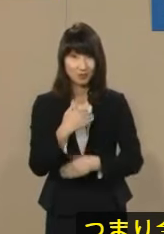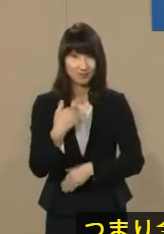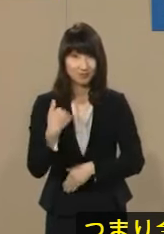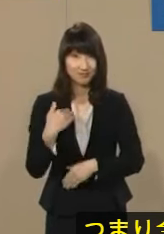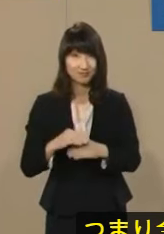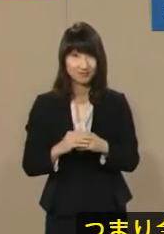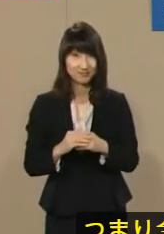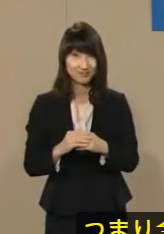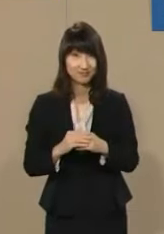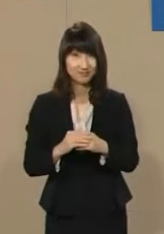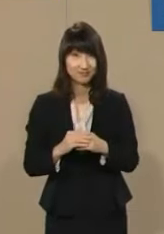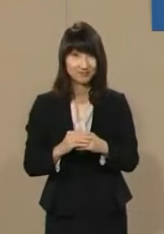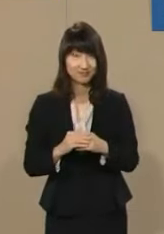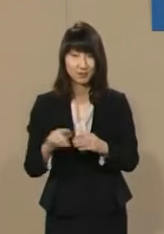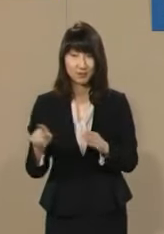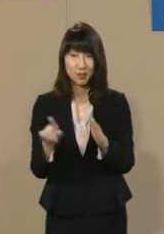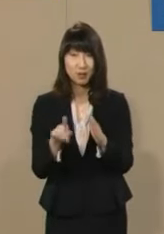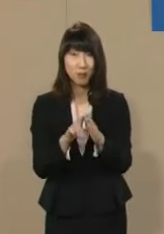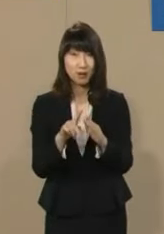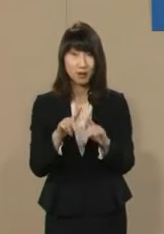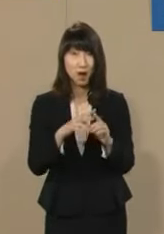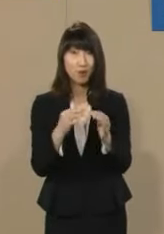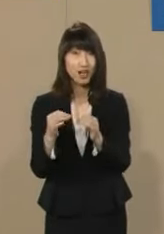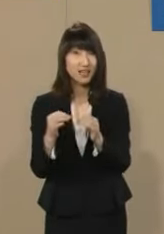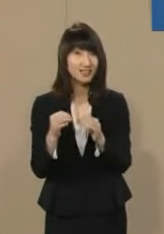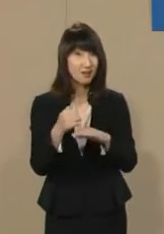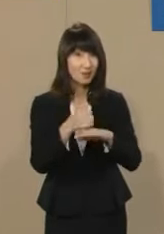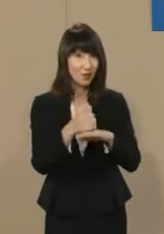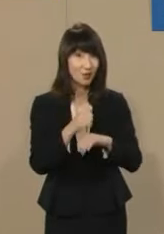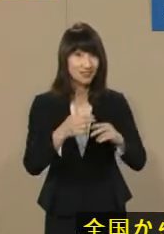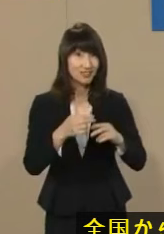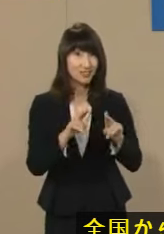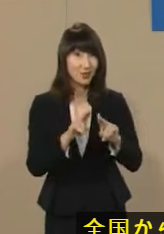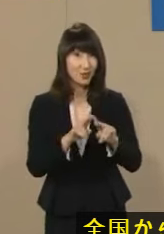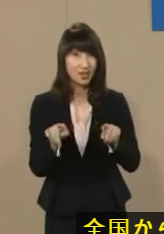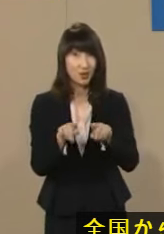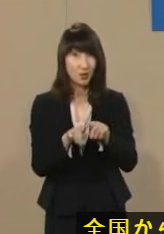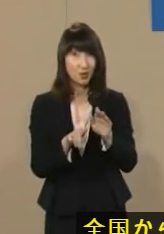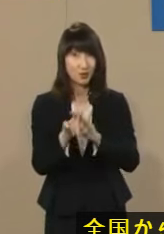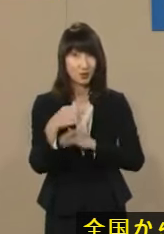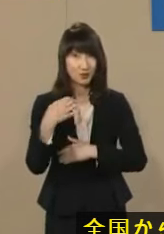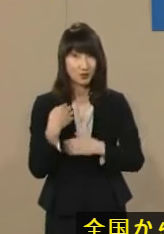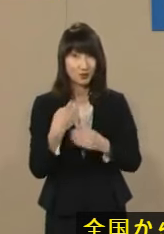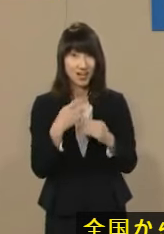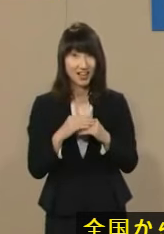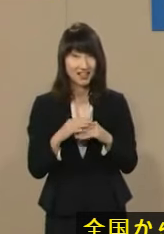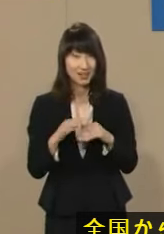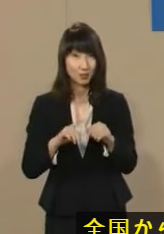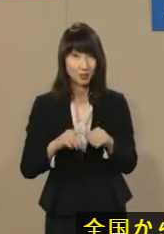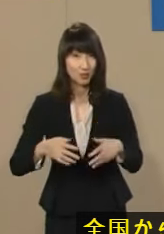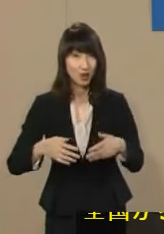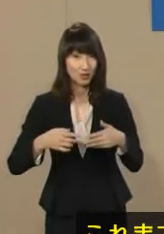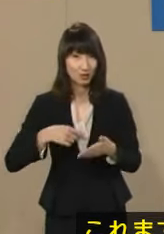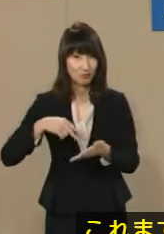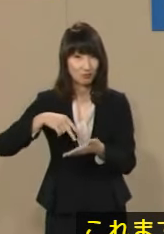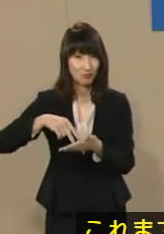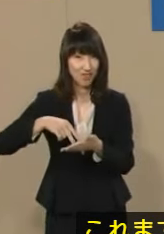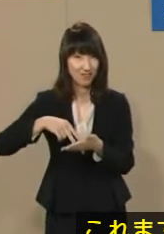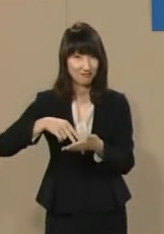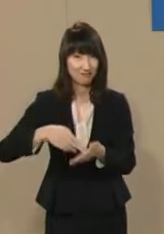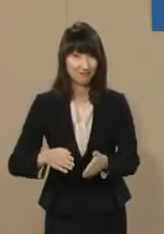けます。これまで小沢一郎さん率いる自由党で共同代表を務めておりましたが、今年の春一人で旗